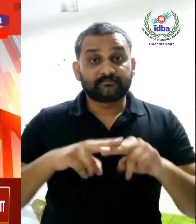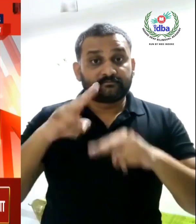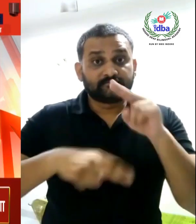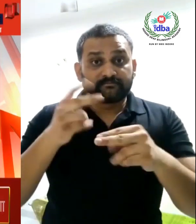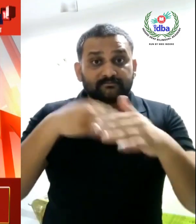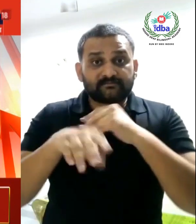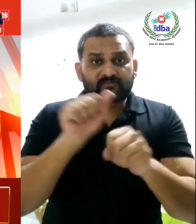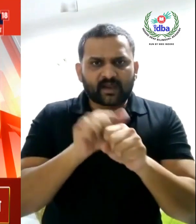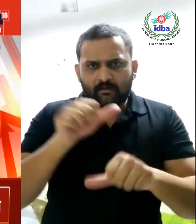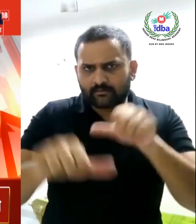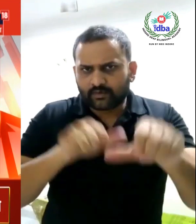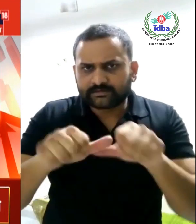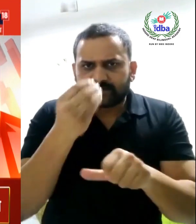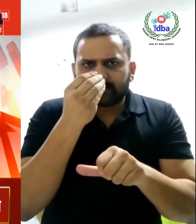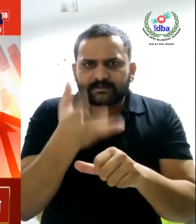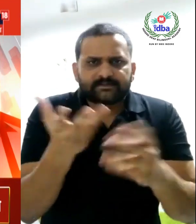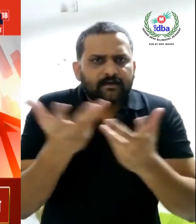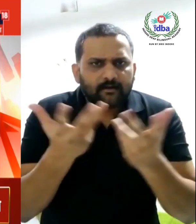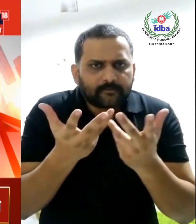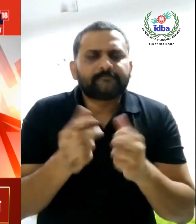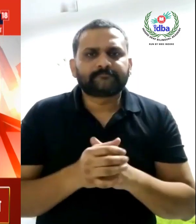कारखानों में कार्य की प्रक्रिया को सरल बनाने के लिए